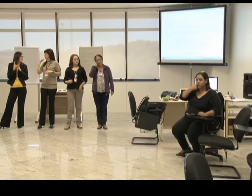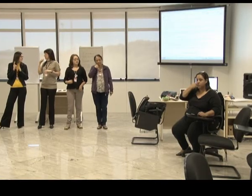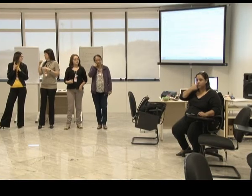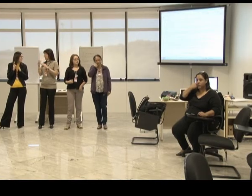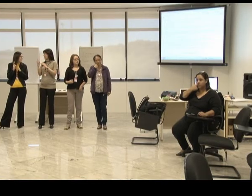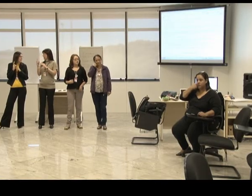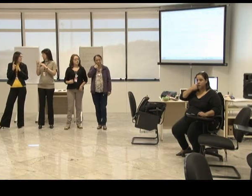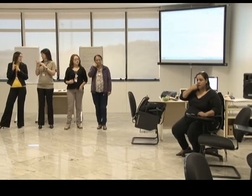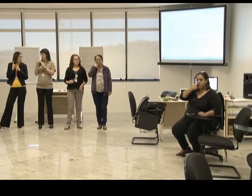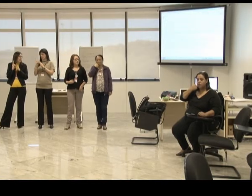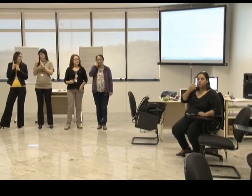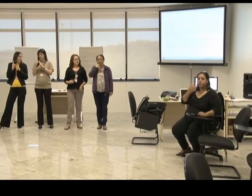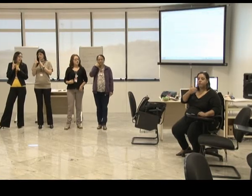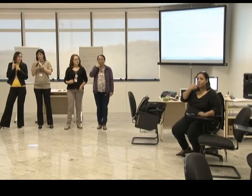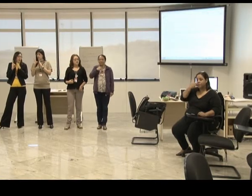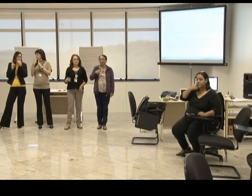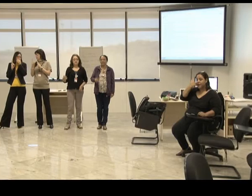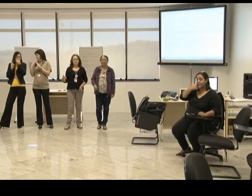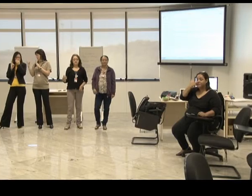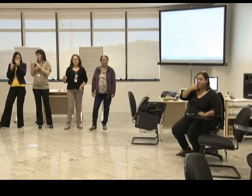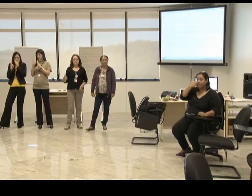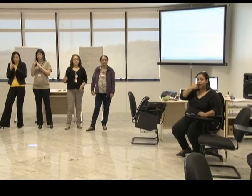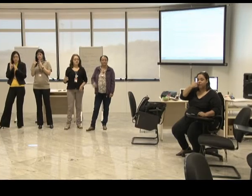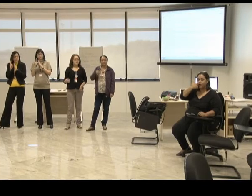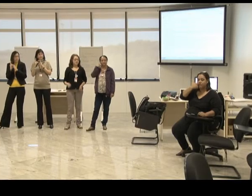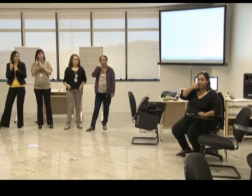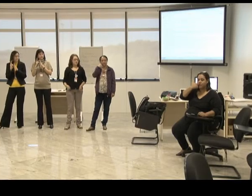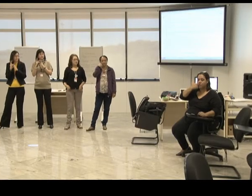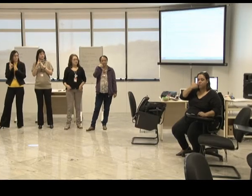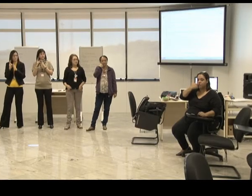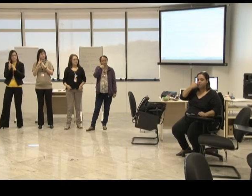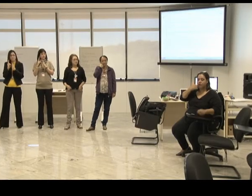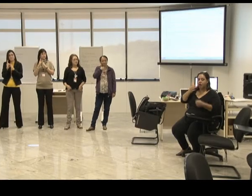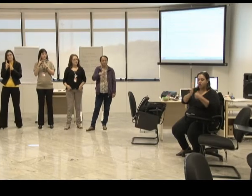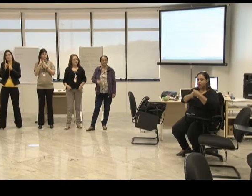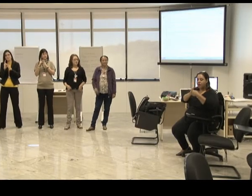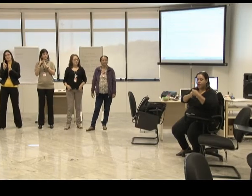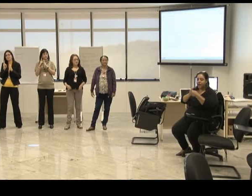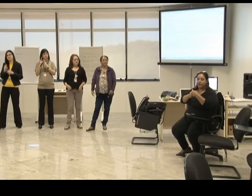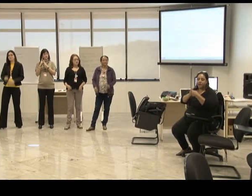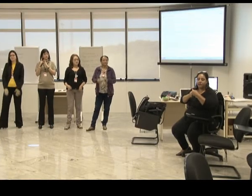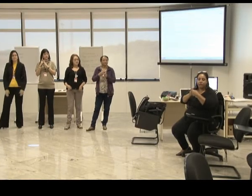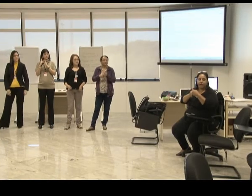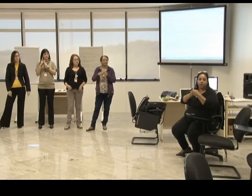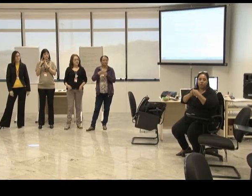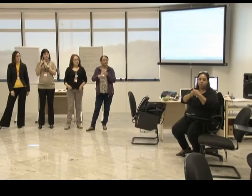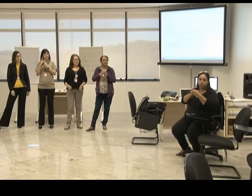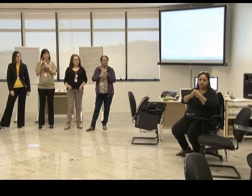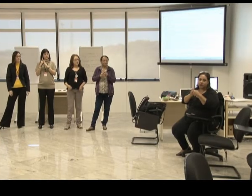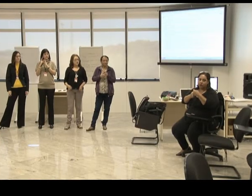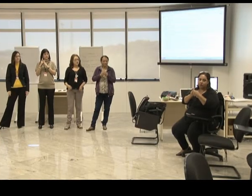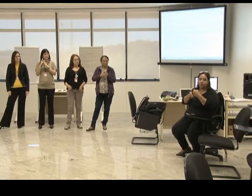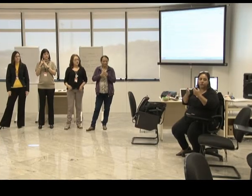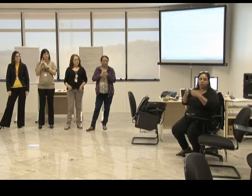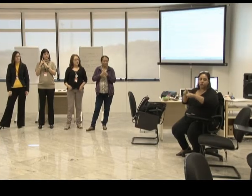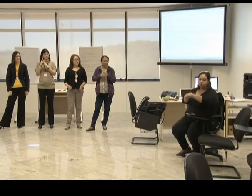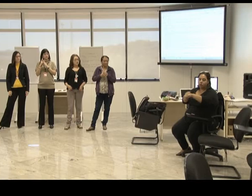gostei. Pois é, safado é aqui, não é um bom sinal. E aqui também não é um bom sinal. Então, por enquanto, está